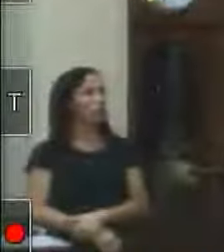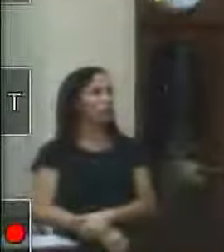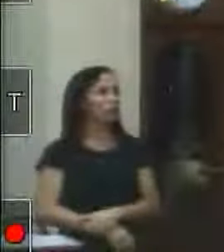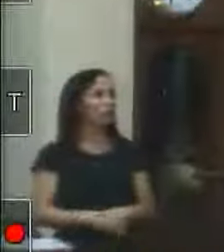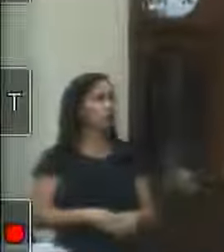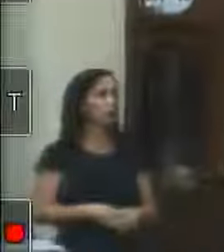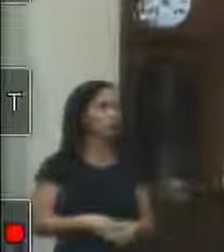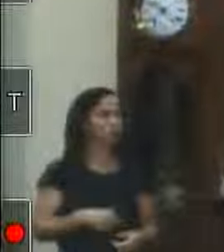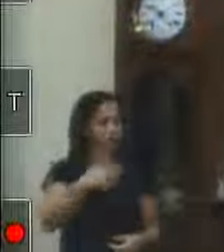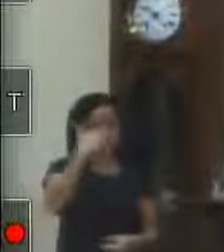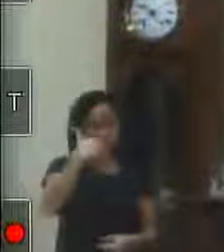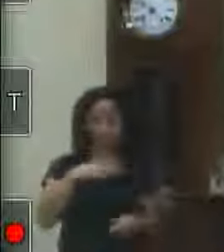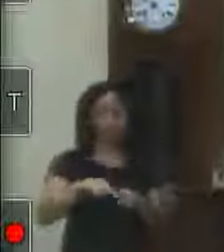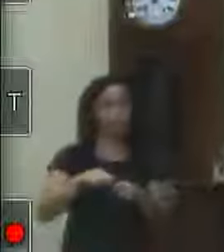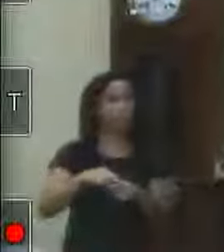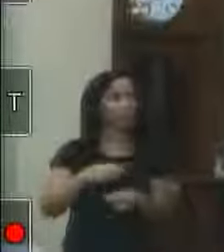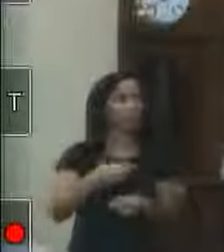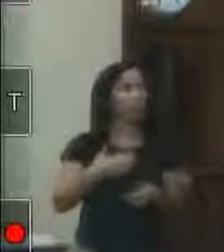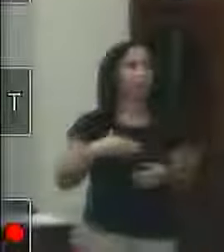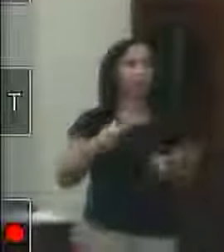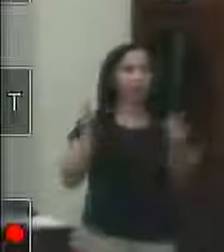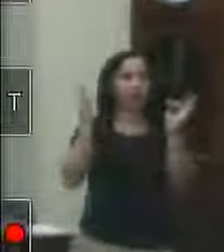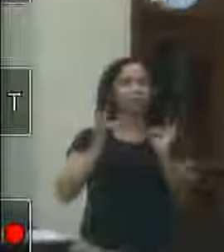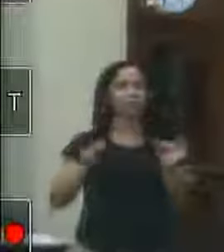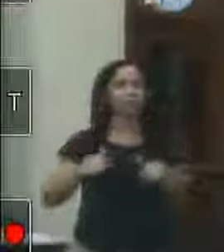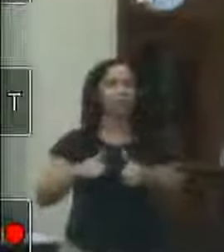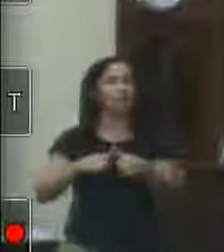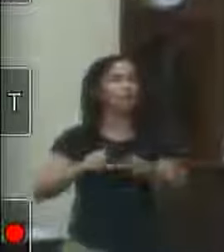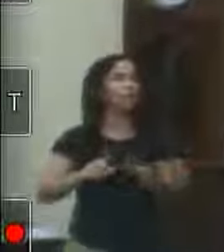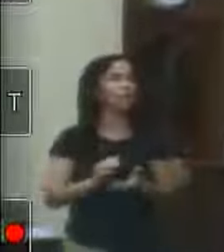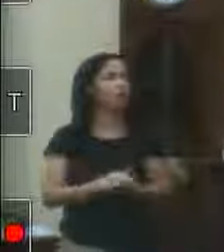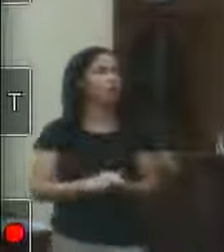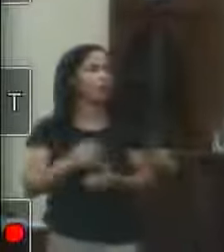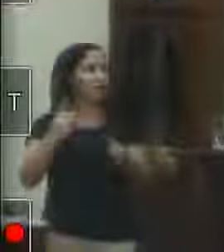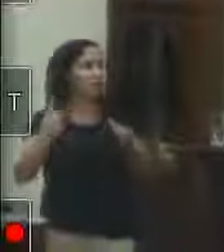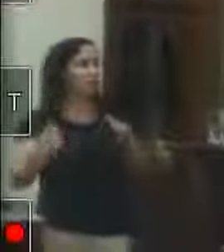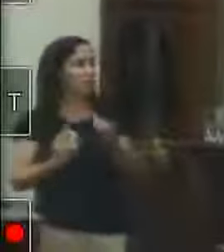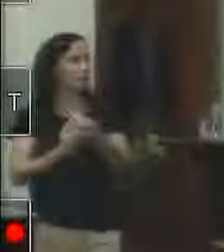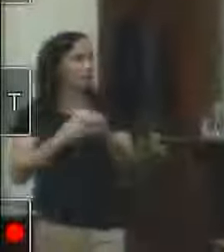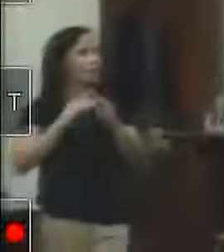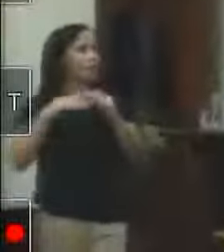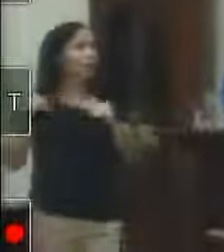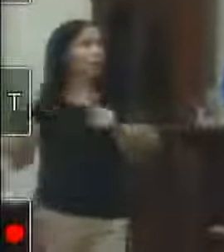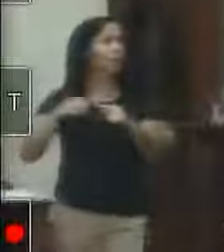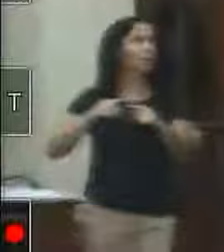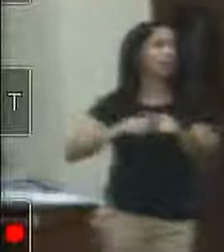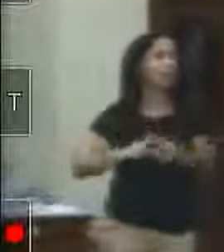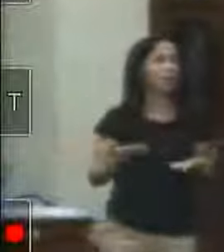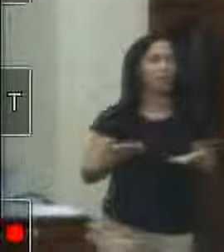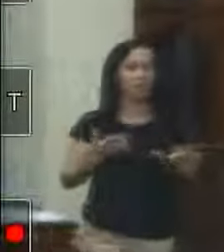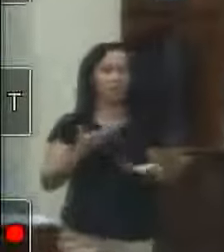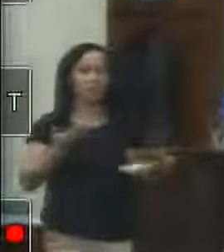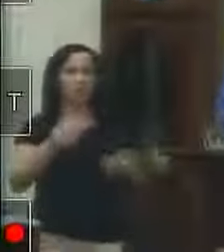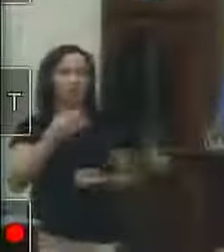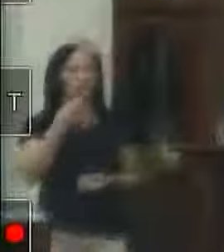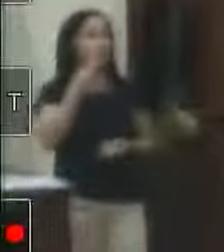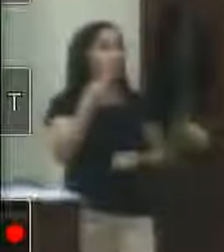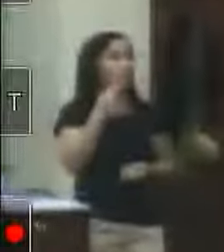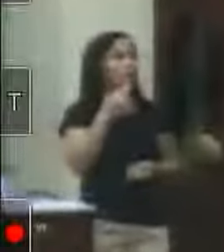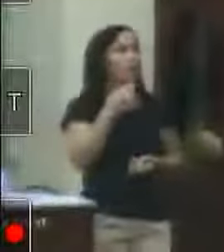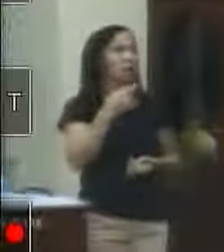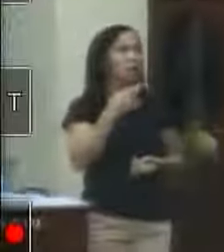Para mim, é a maior honra da minha vida é voltar a essa casa. Mas eu vim aqui hoje para botar um